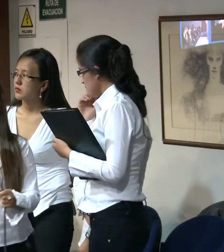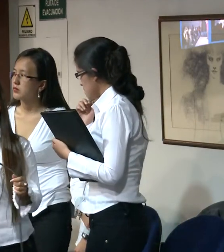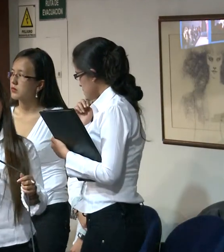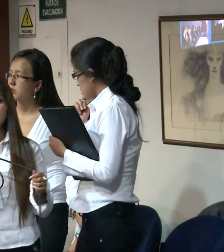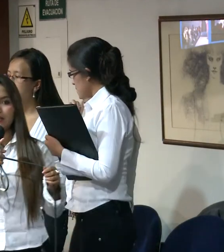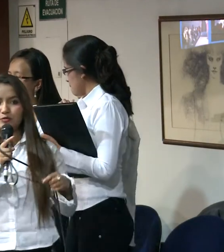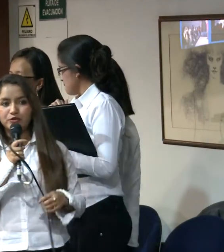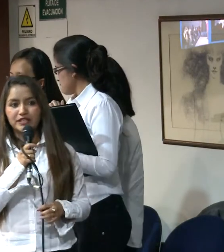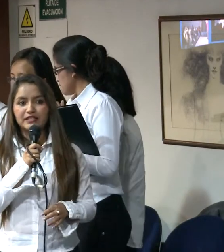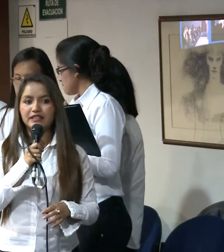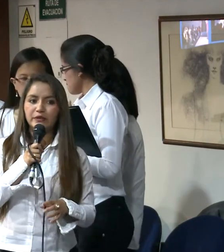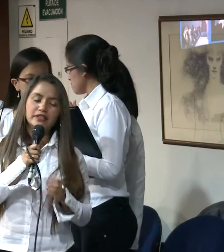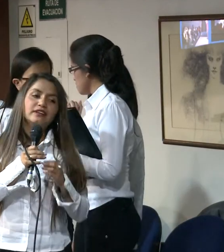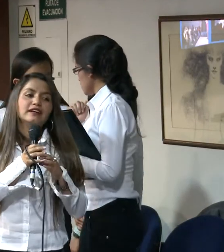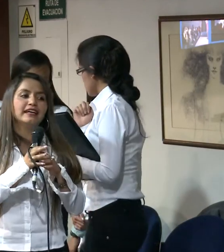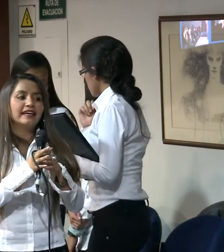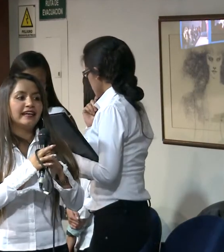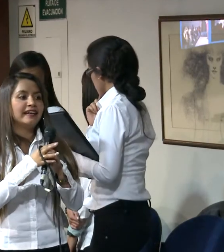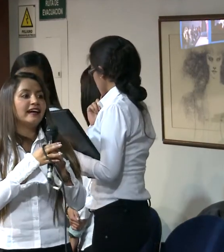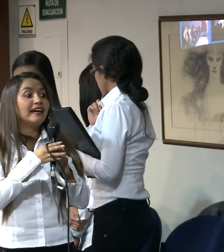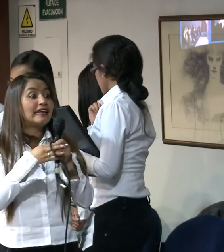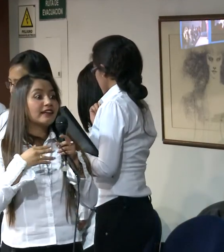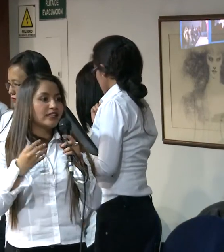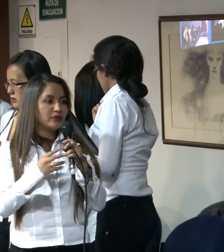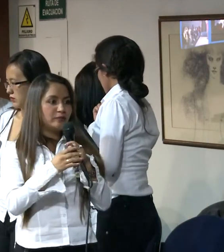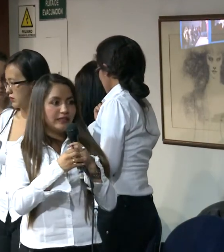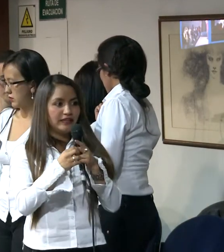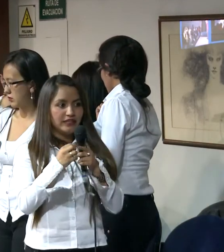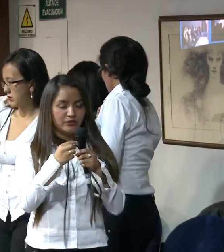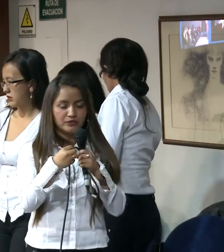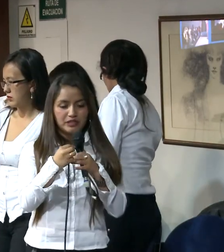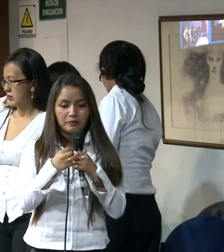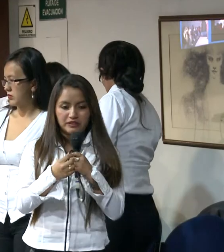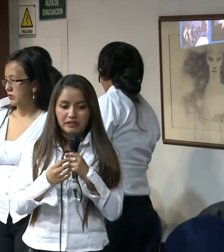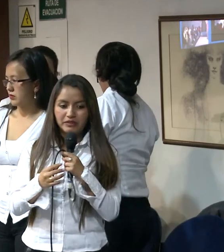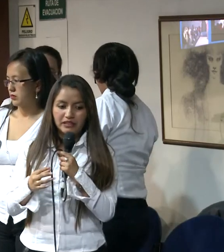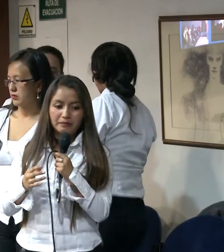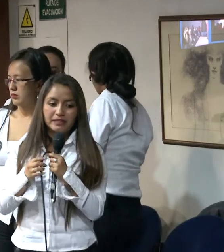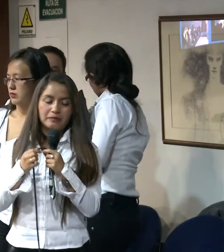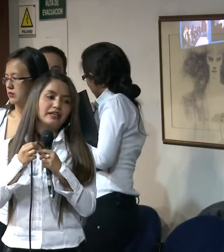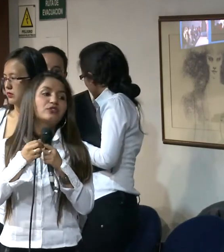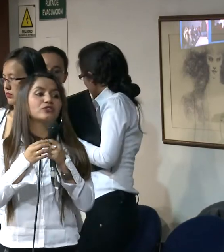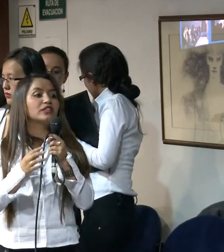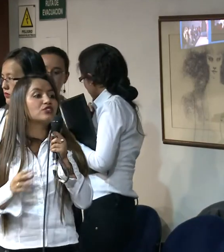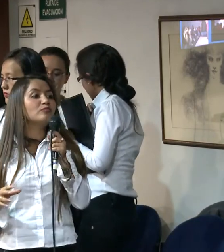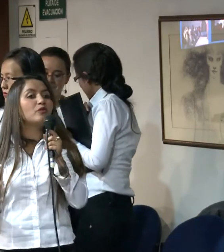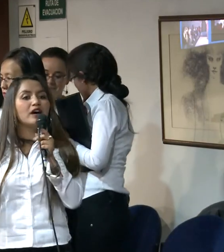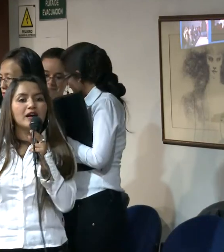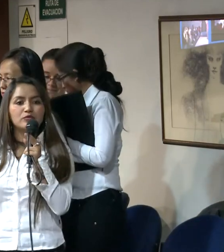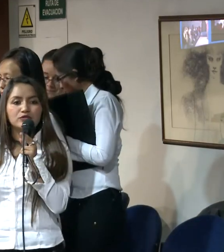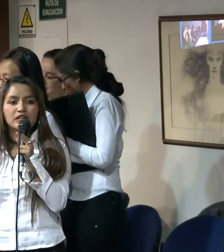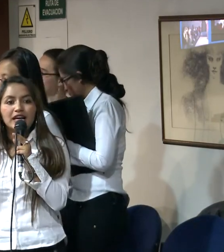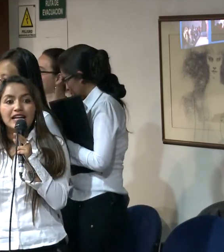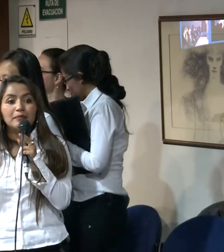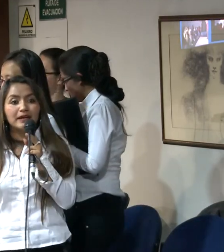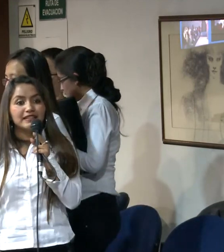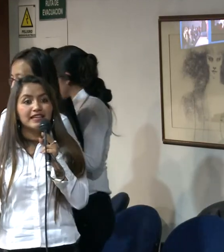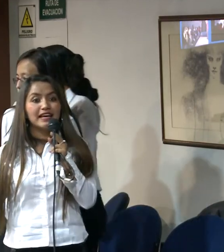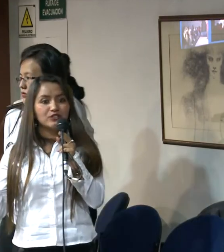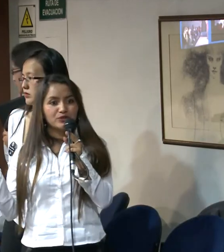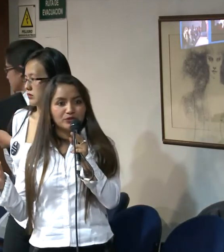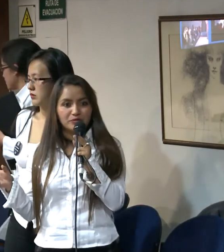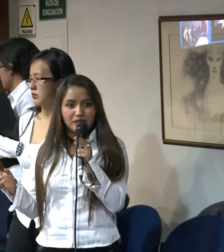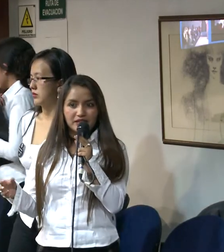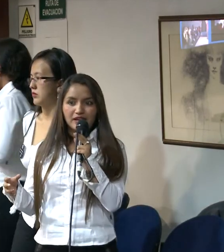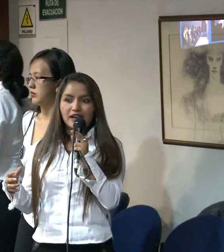Bueno, ya en la parte comunicativa era el reto para ellos y pues también en parte para nosotras, ¿cómo bajamos la parte